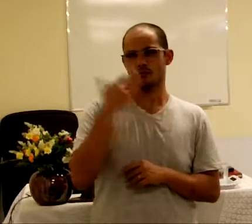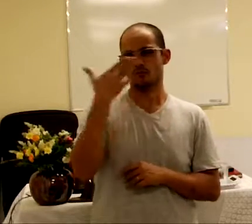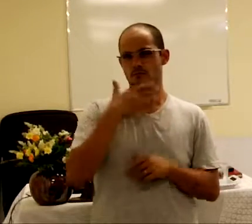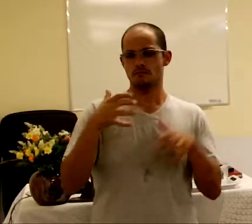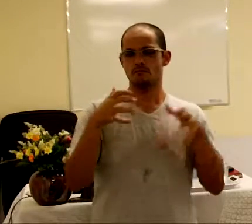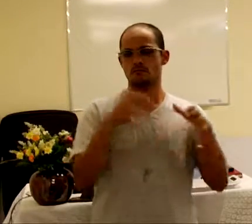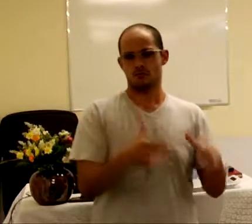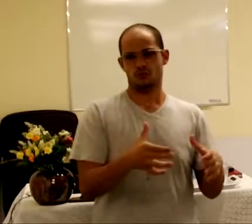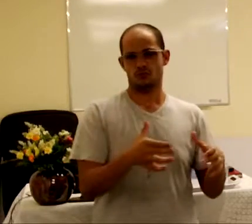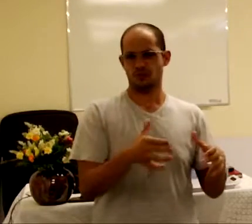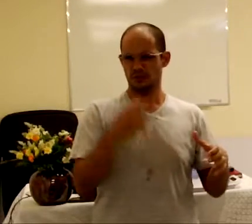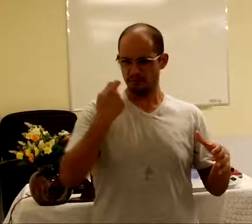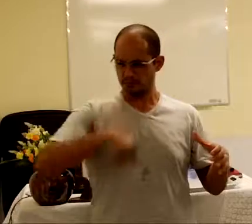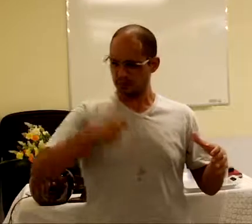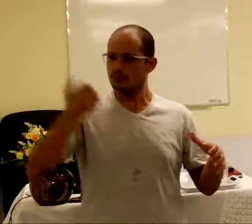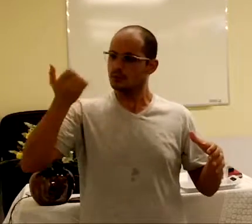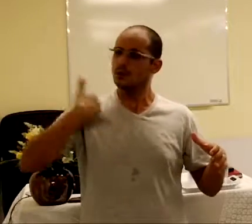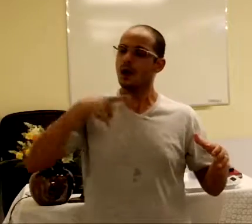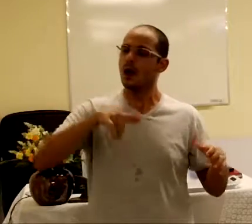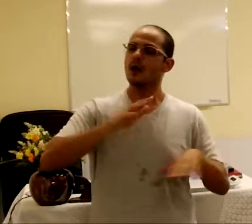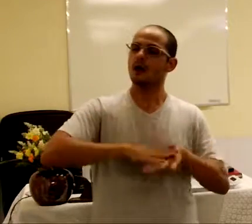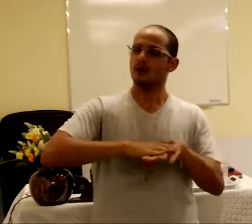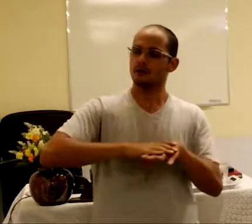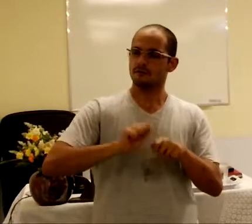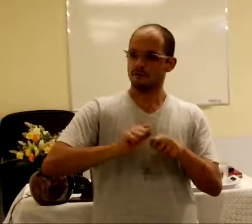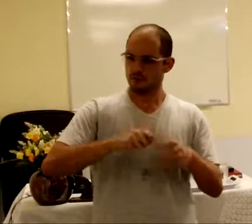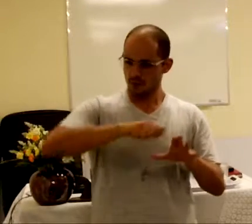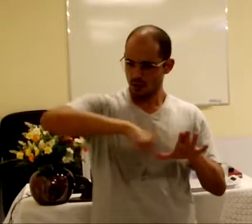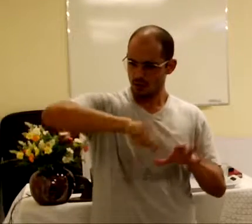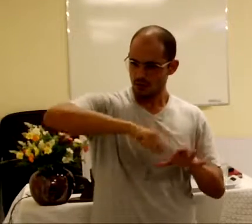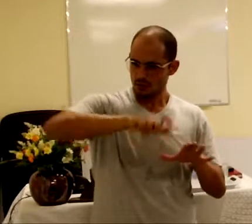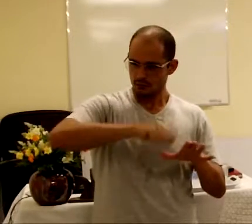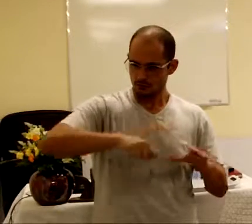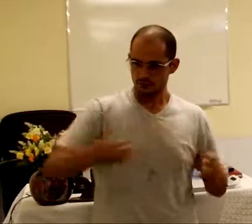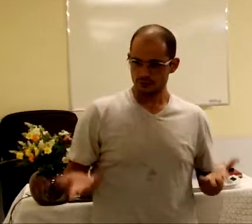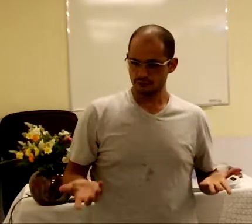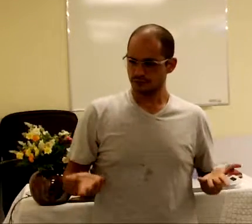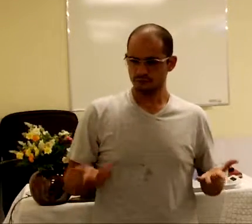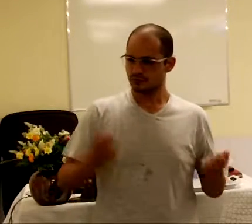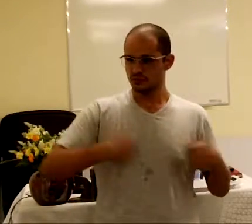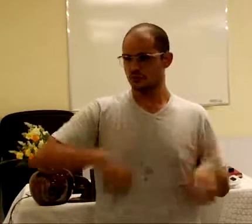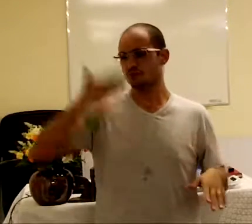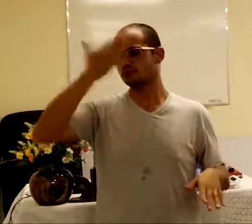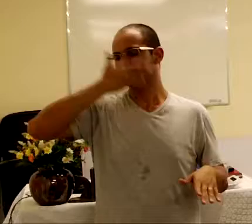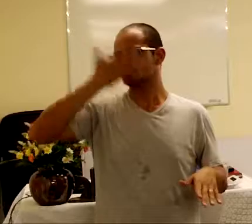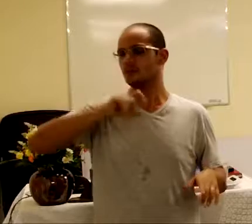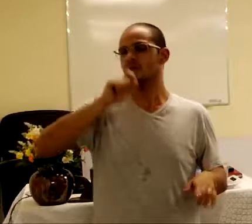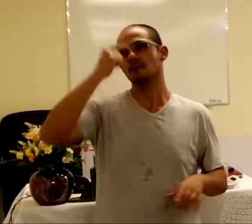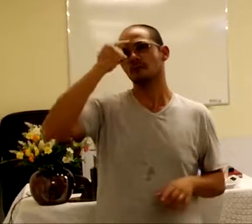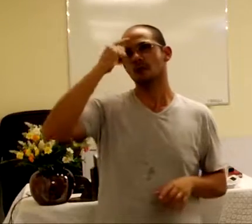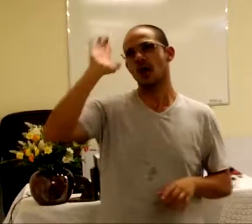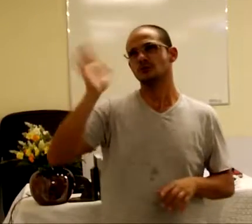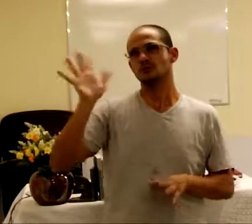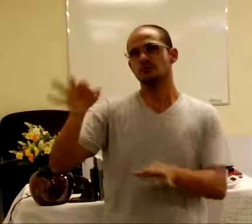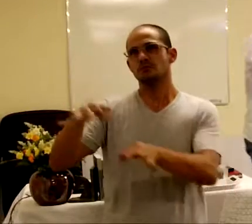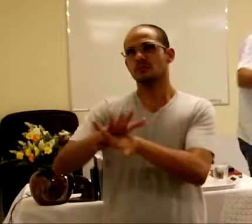te dizer que alguém fez aquele bolo, alguém cozinhou, o confeiteiro. Você não está vendo, mas você deduz que há alguém que cozinhou,